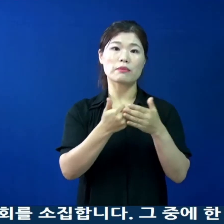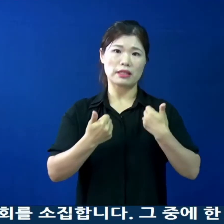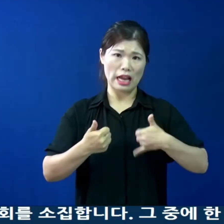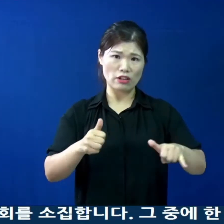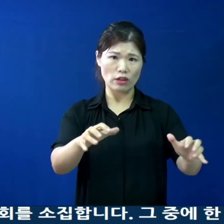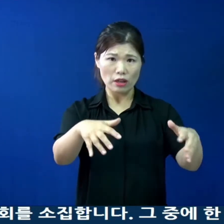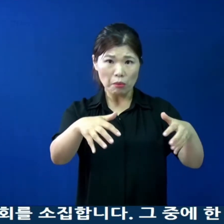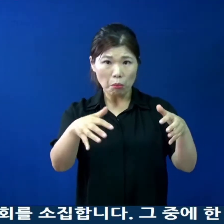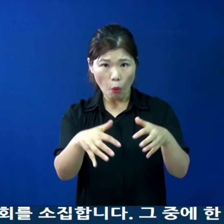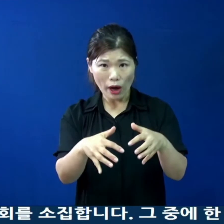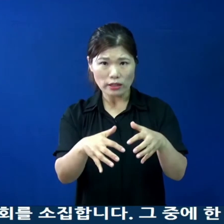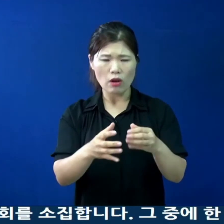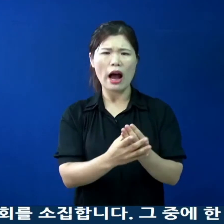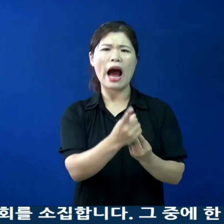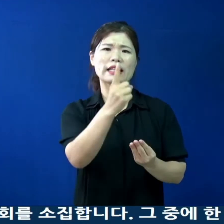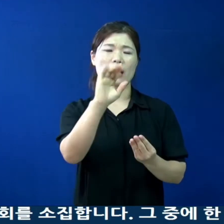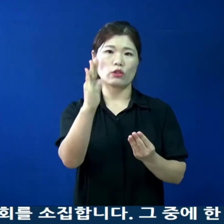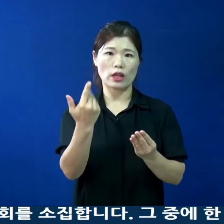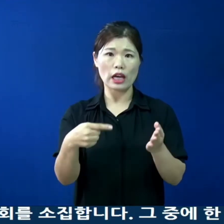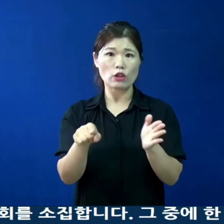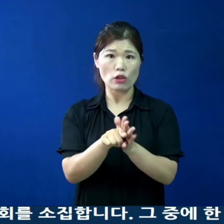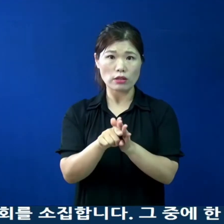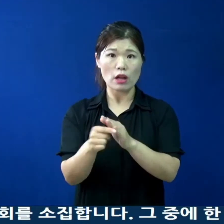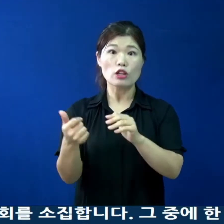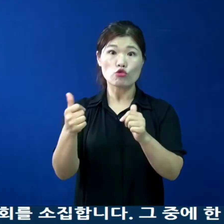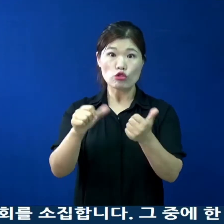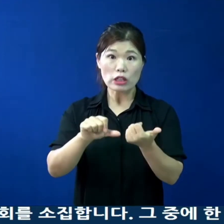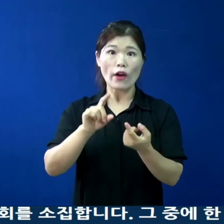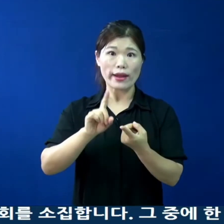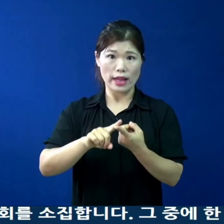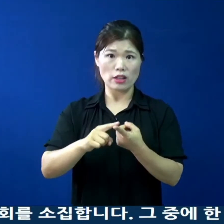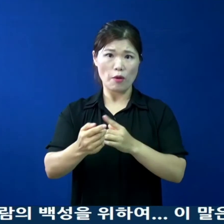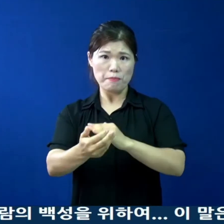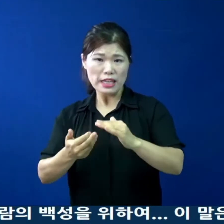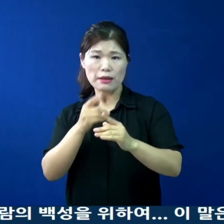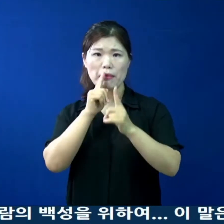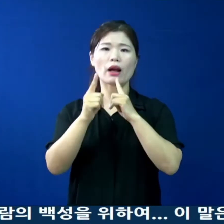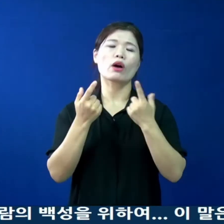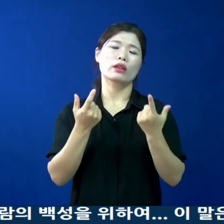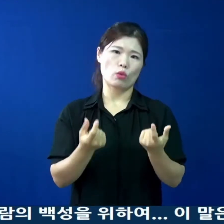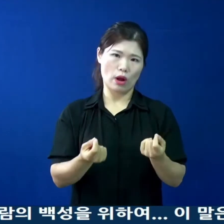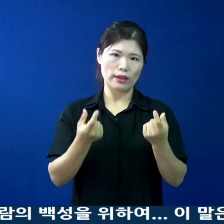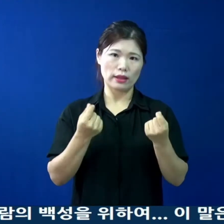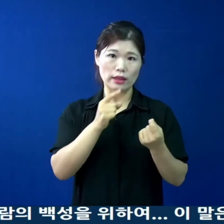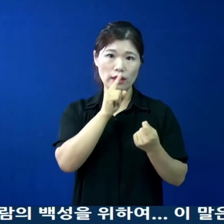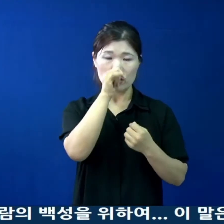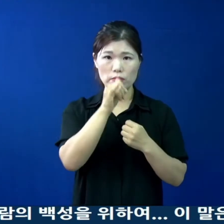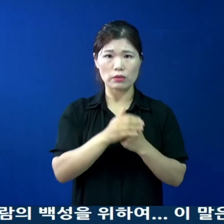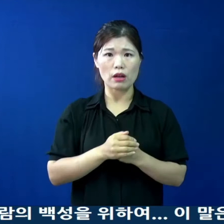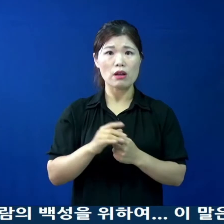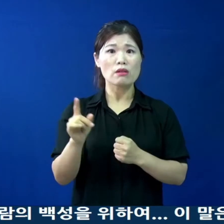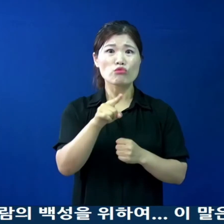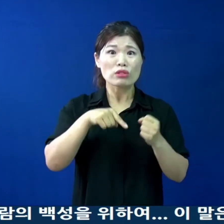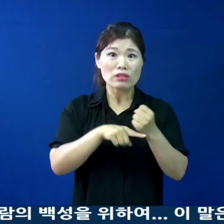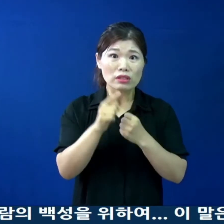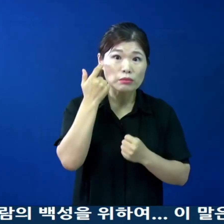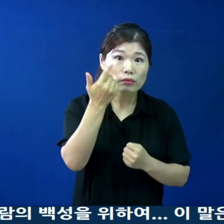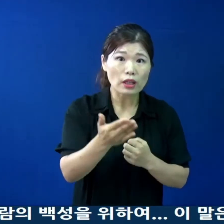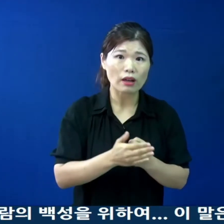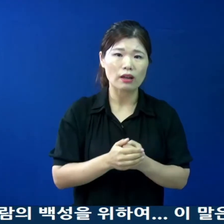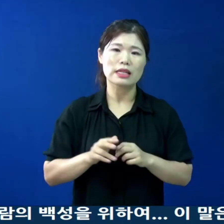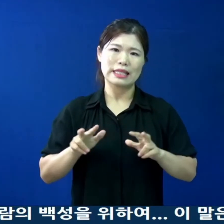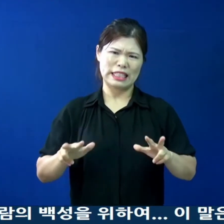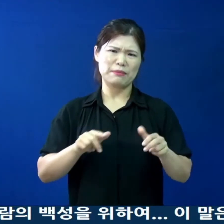모아 하나가 되게 하기 위하여 죽으실 것을 미리 말함이라라. 무슨 말씀일까요, 여러분?